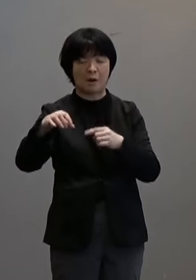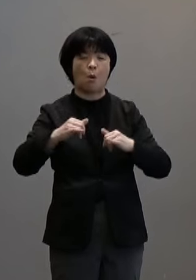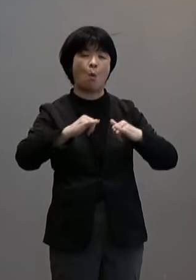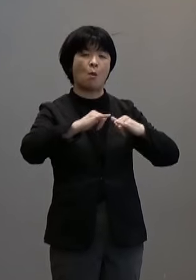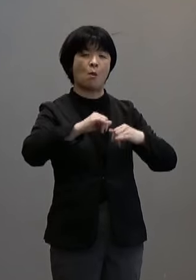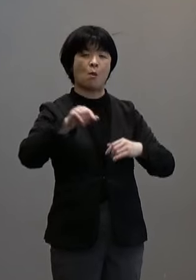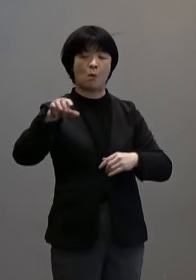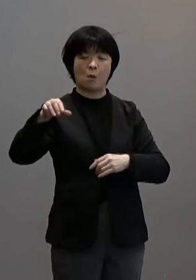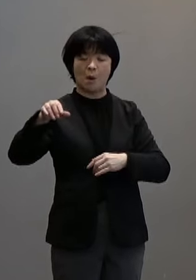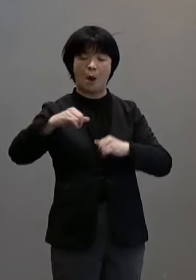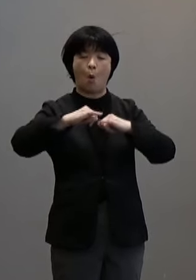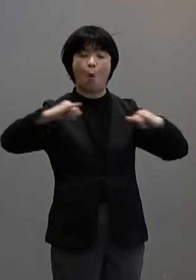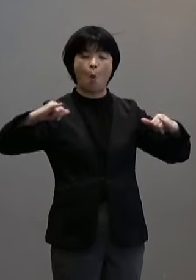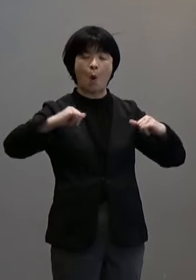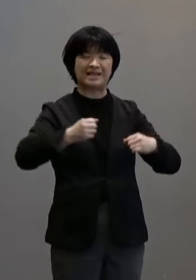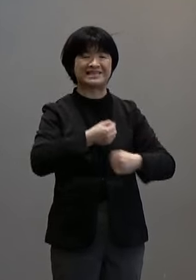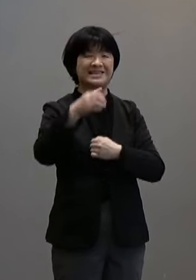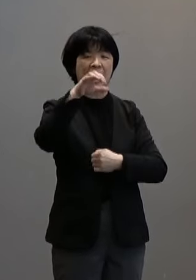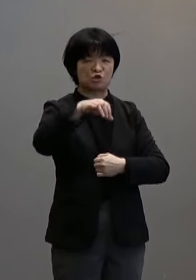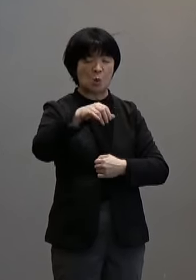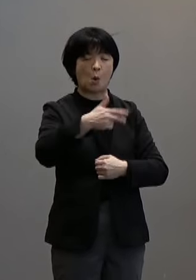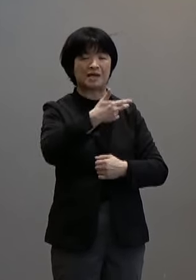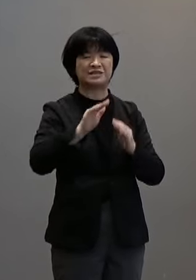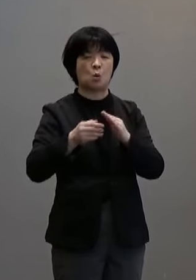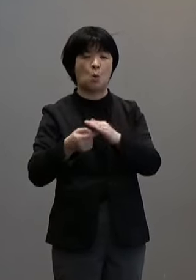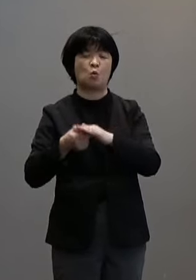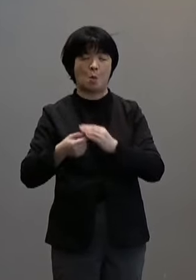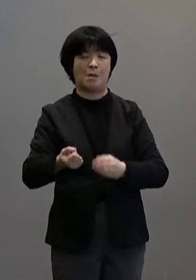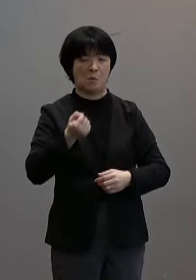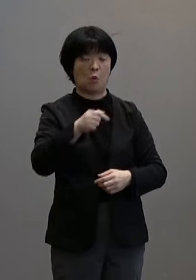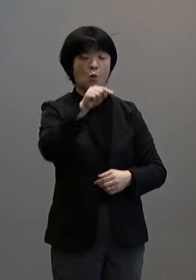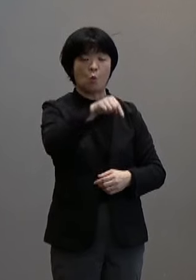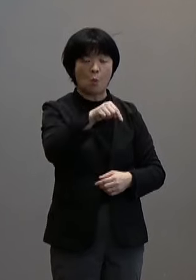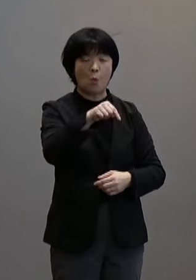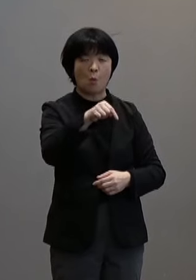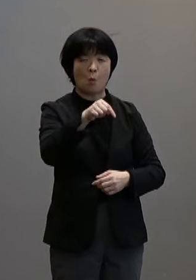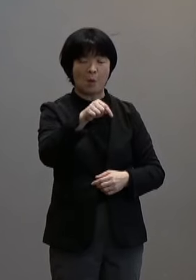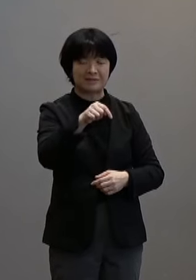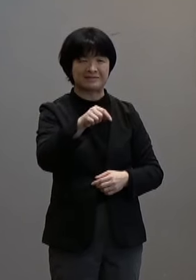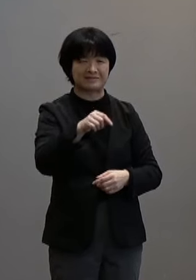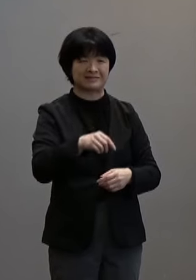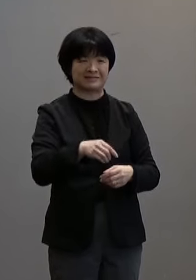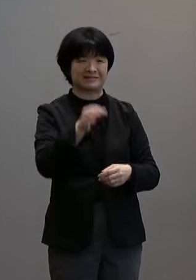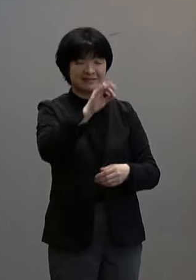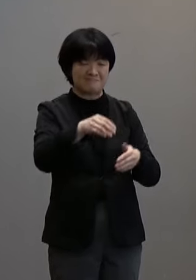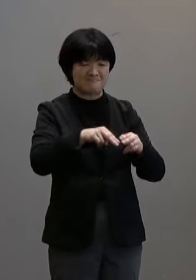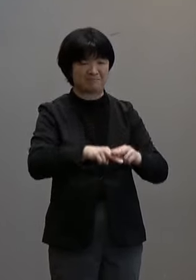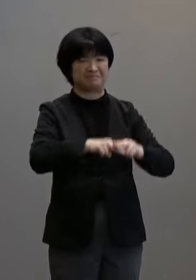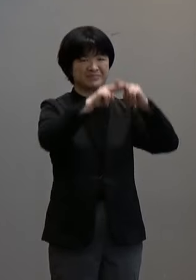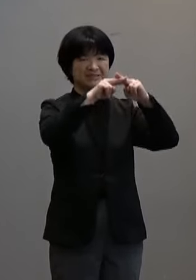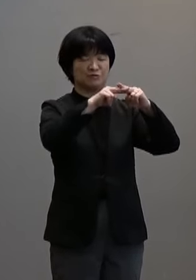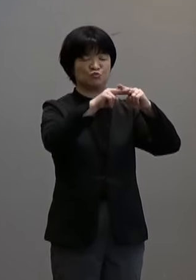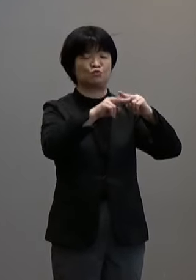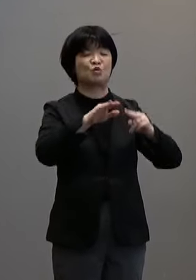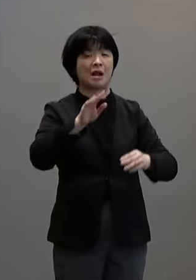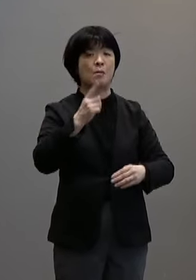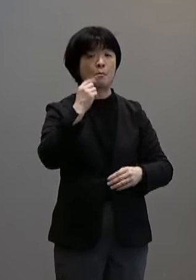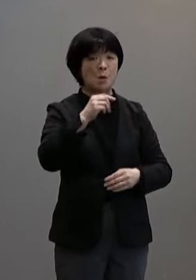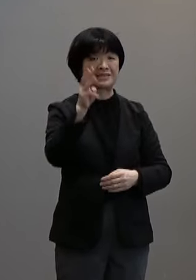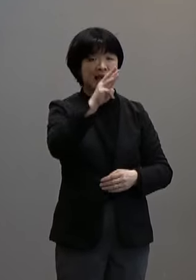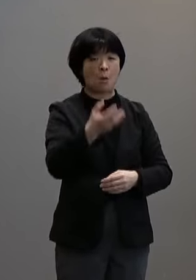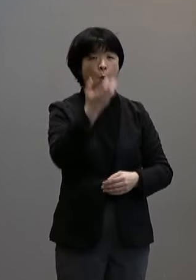所っていうのがそれぞれ市町村持っていて、そこに比較的備蓄を手厚く持って災害時に、それぞれの個別